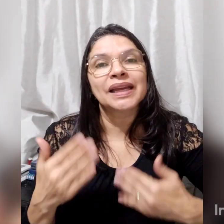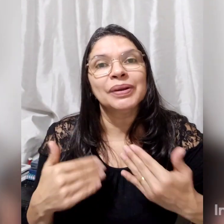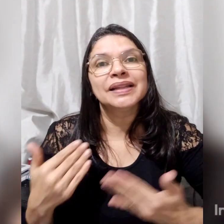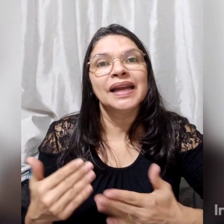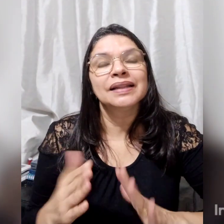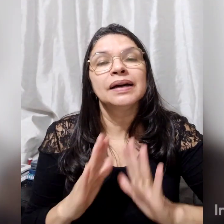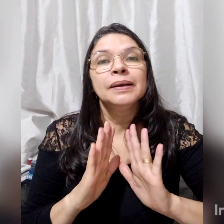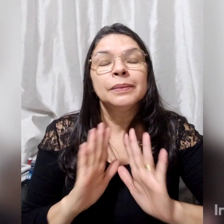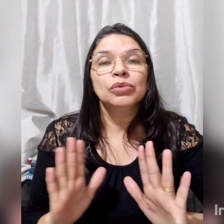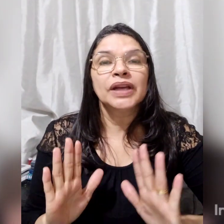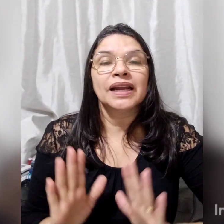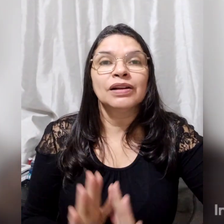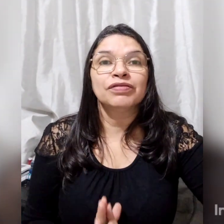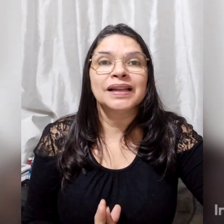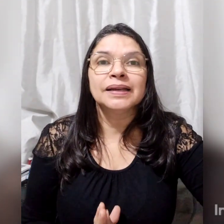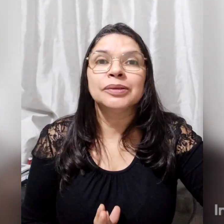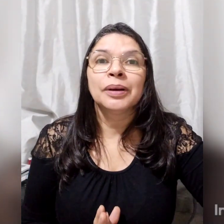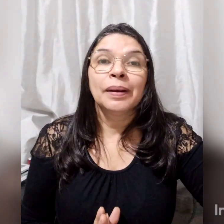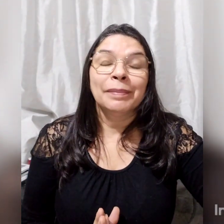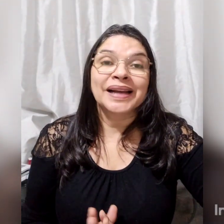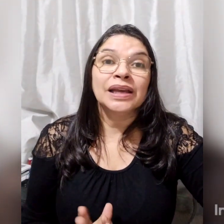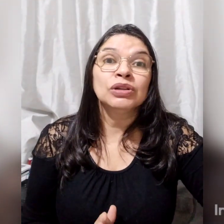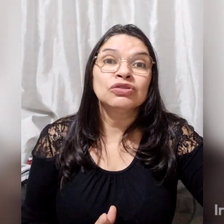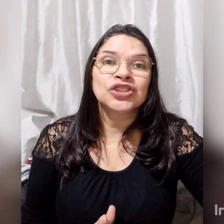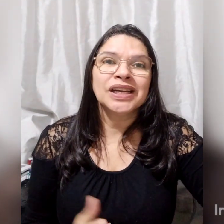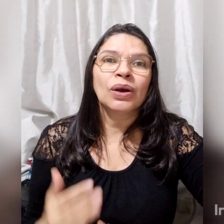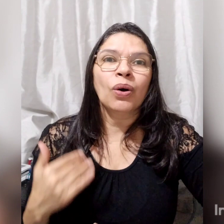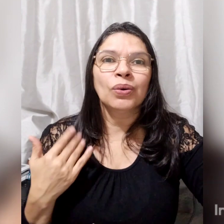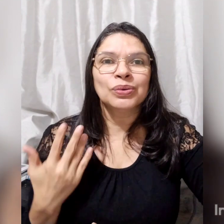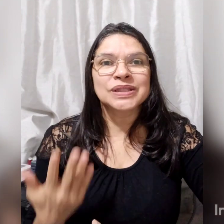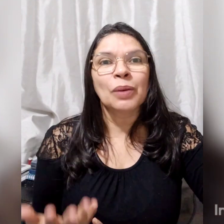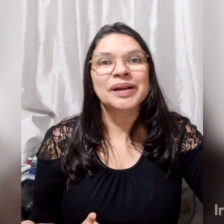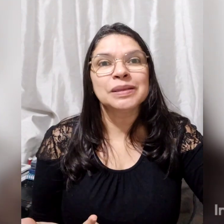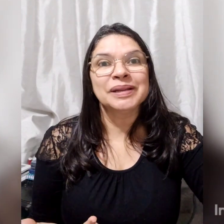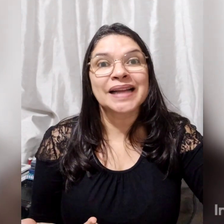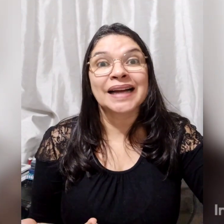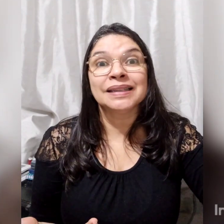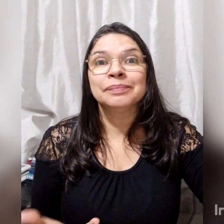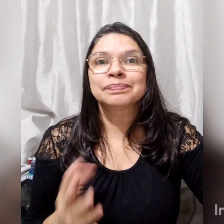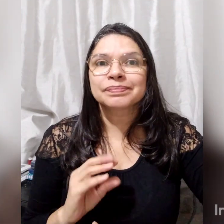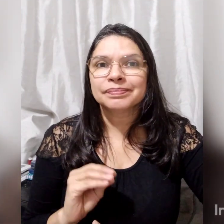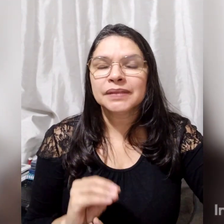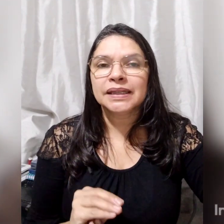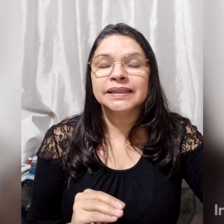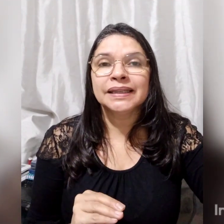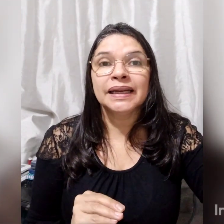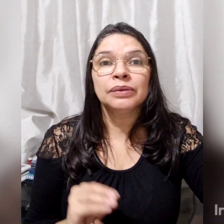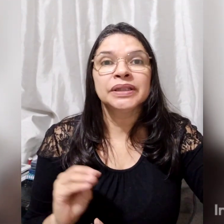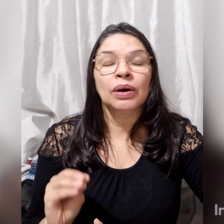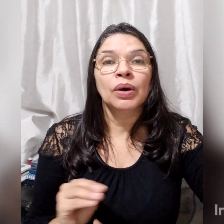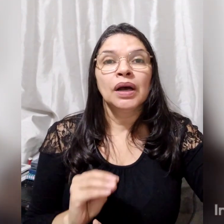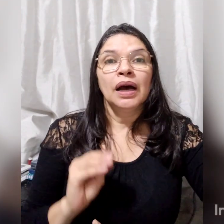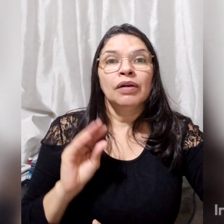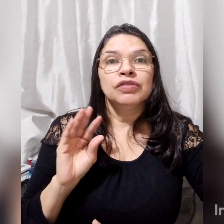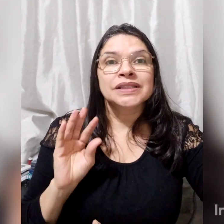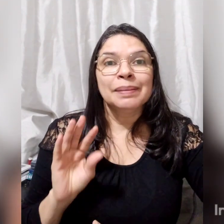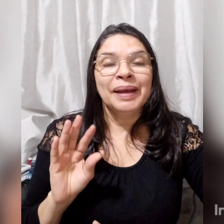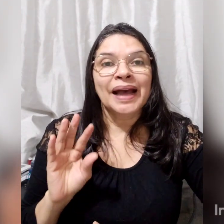que eu entenda do que estão falando, para que eu não tire conclusão precipitada. Entenderam? Então, você pegar